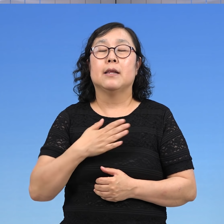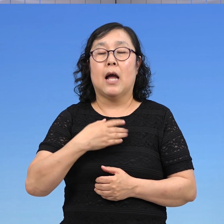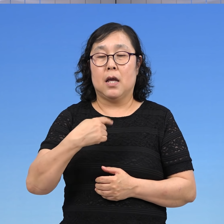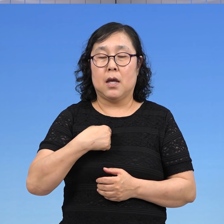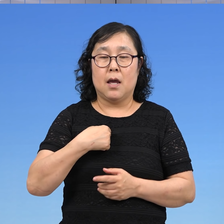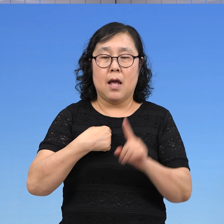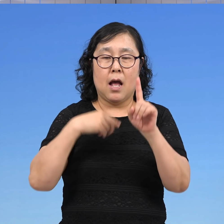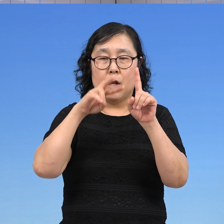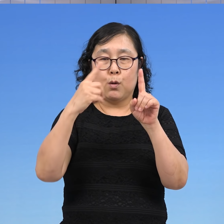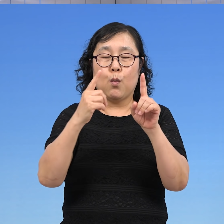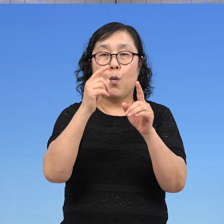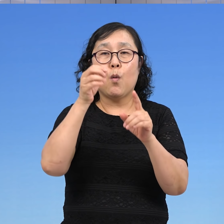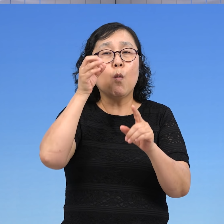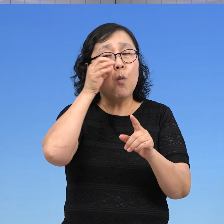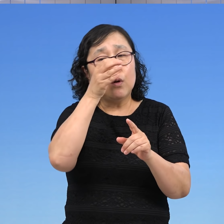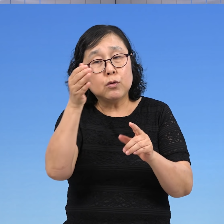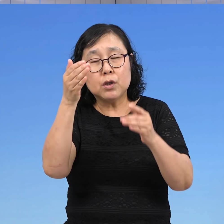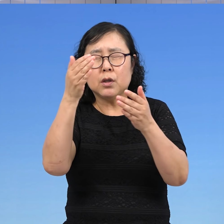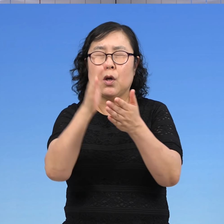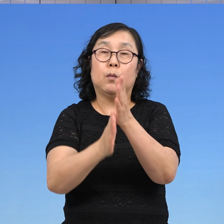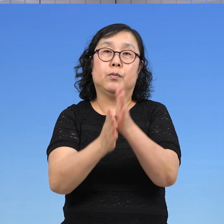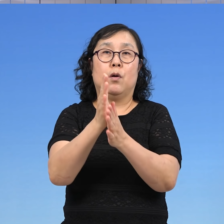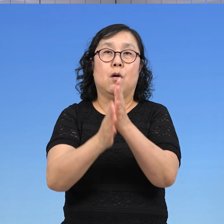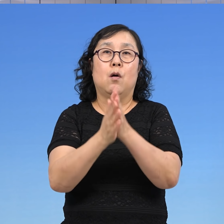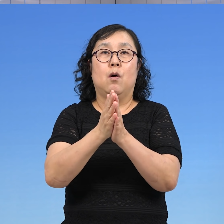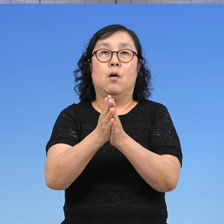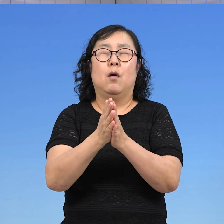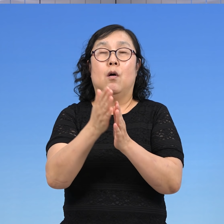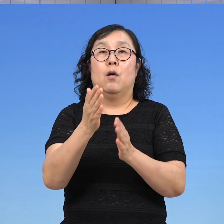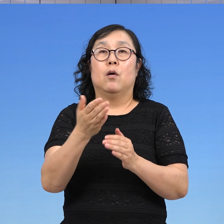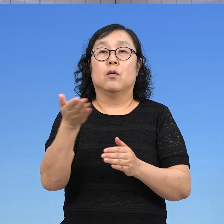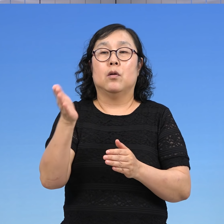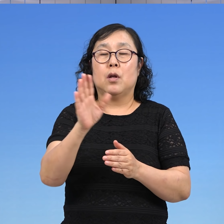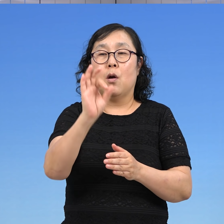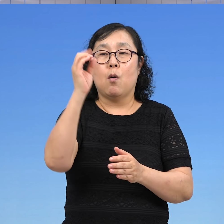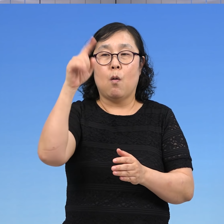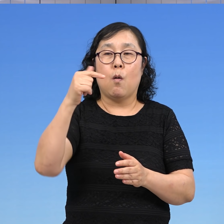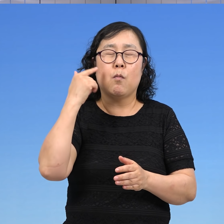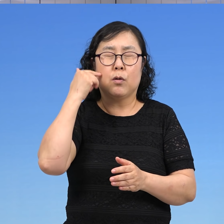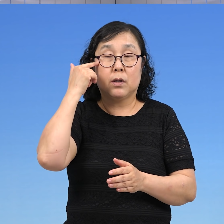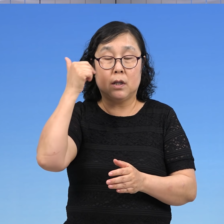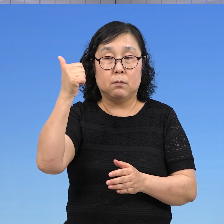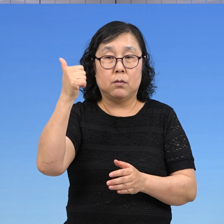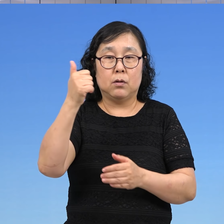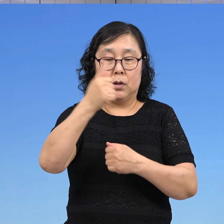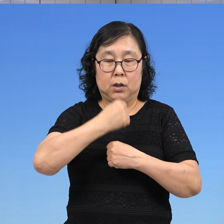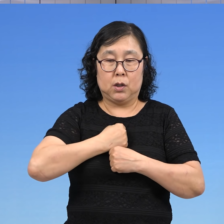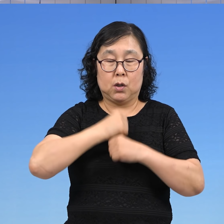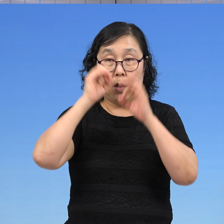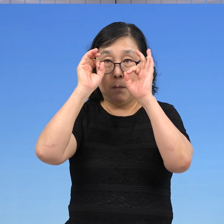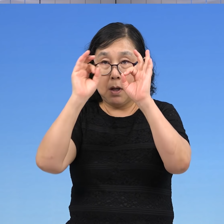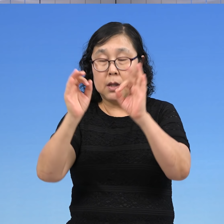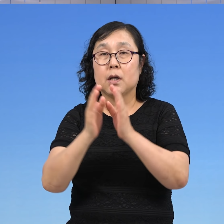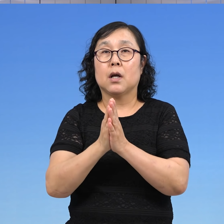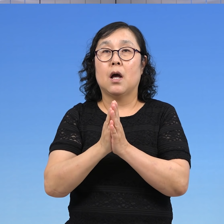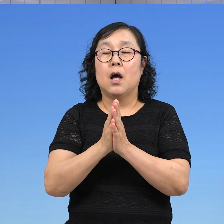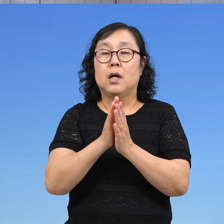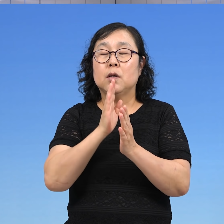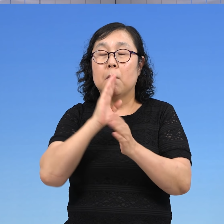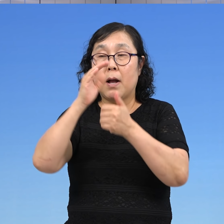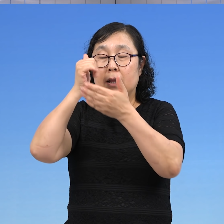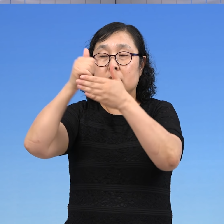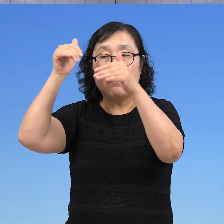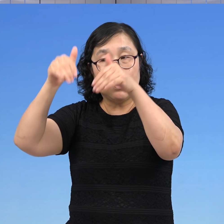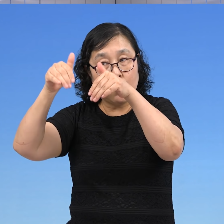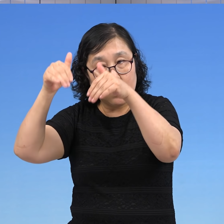하나도 보여주신 게 없었어요 근데 제 4호 칸은 목사님의 10년간 가까이에서 지켜 보니까 2분은 싹